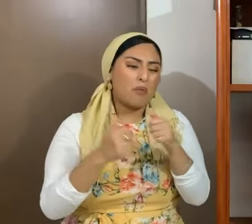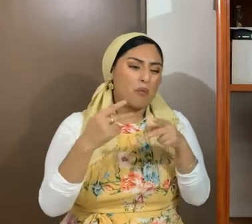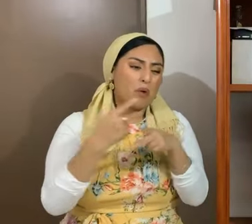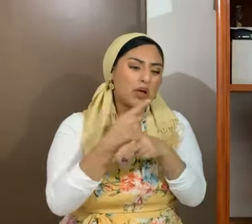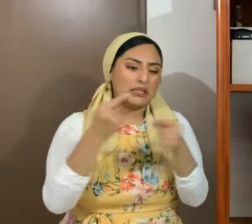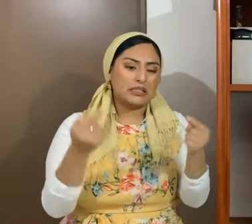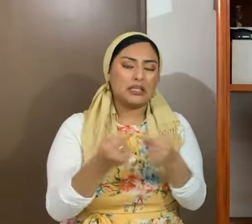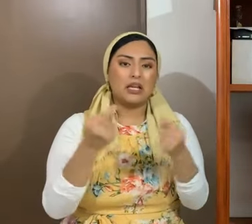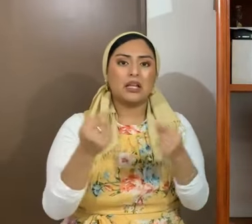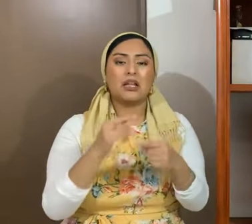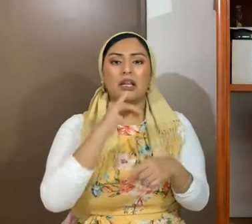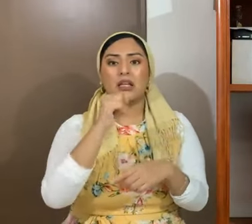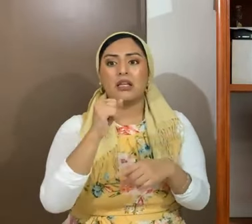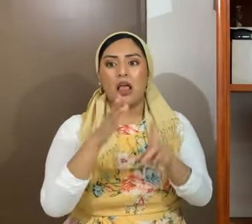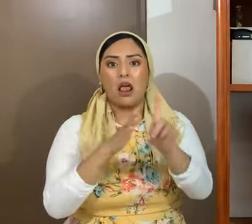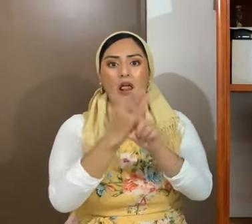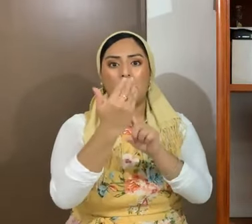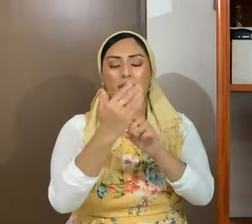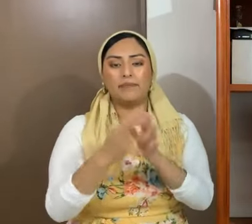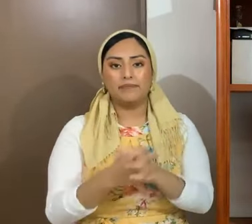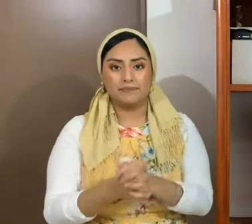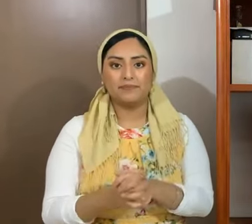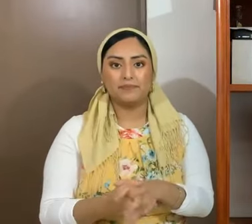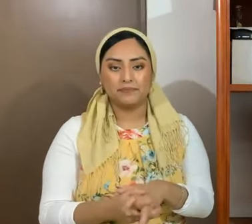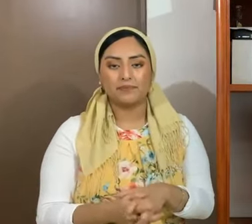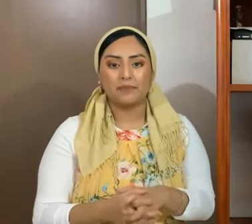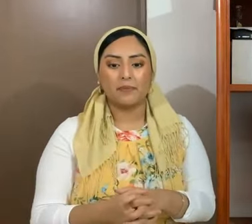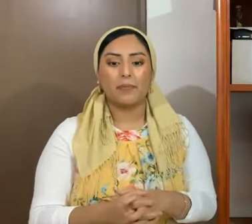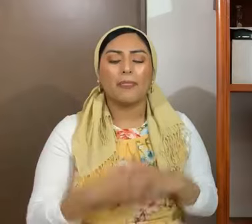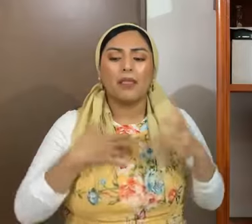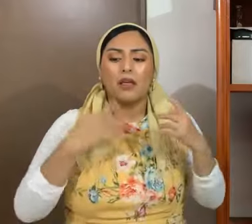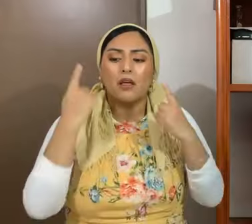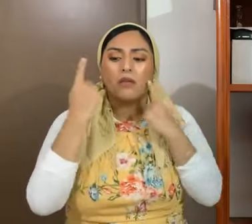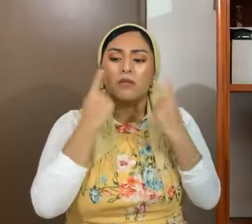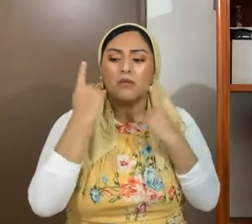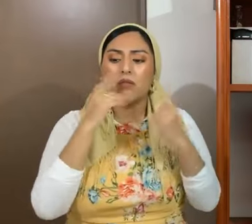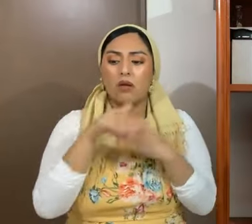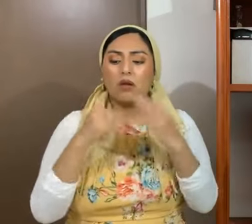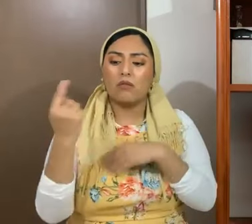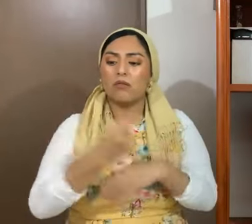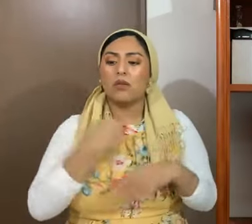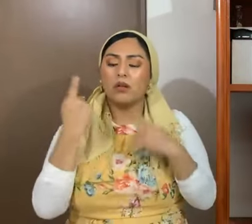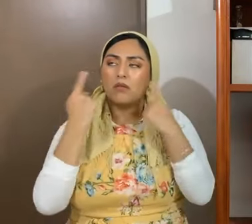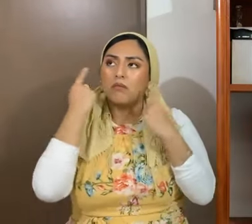es la infidelidad. Con esto, amados Sahim, preguntémonos todos.